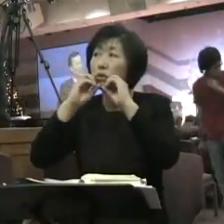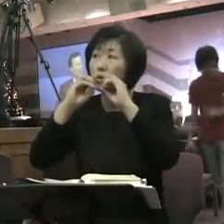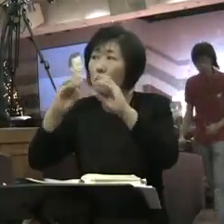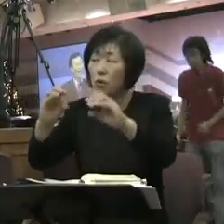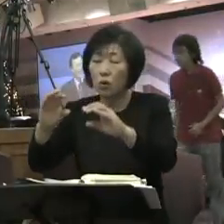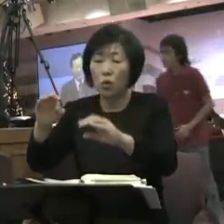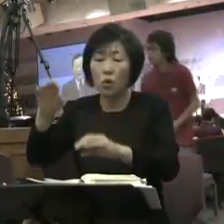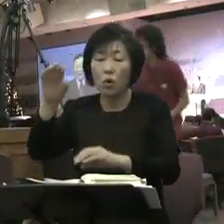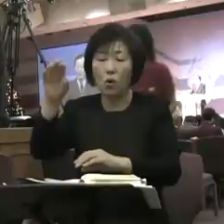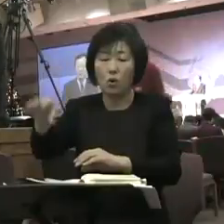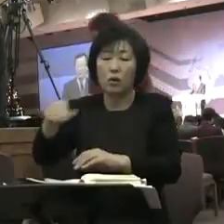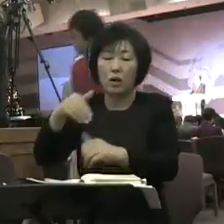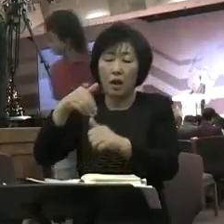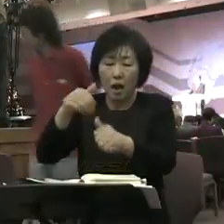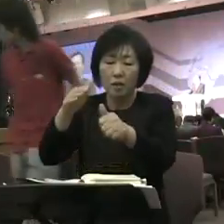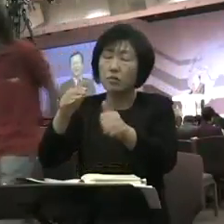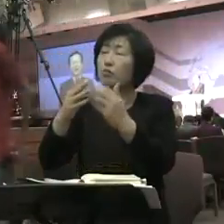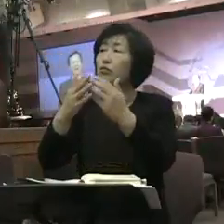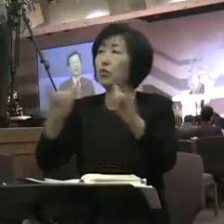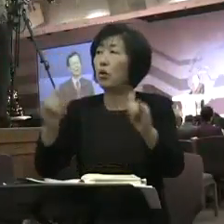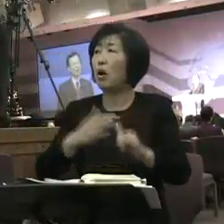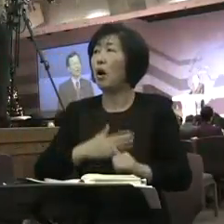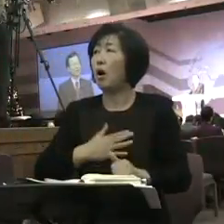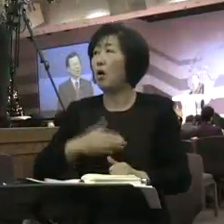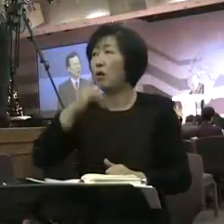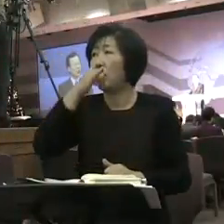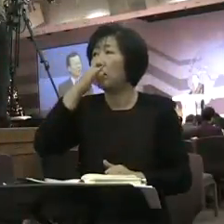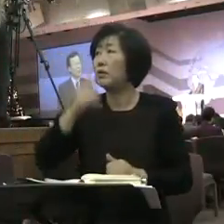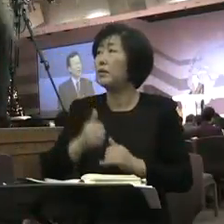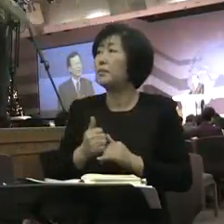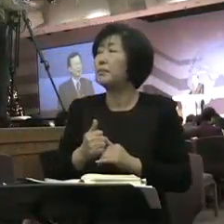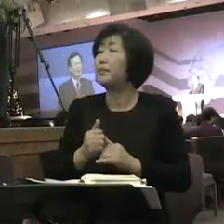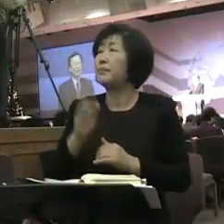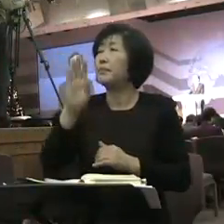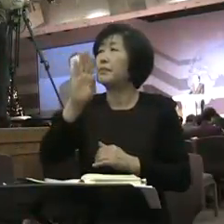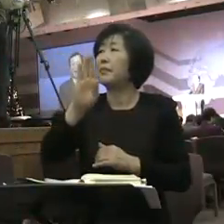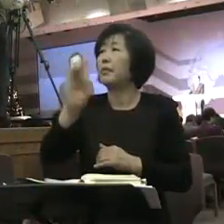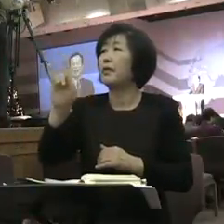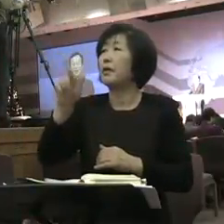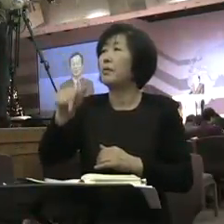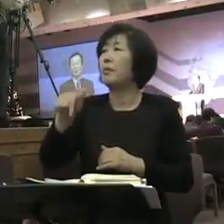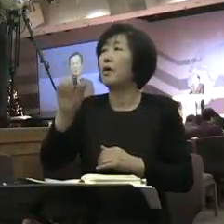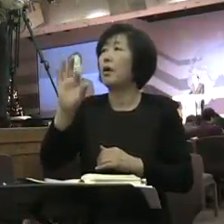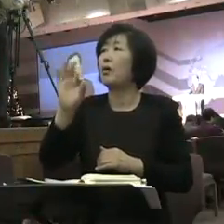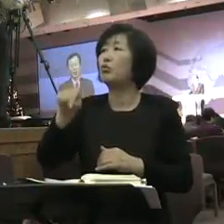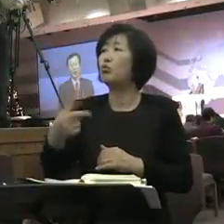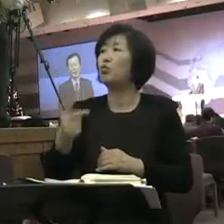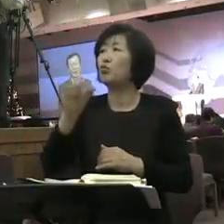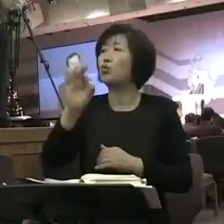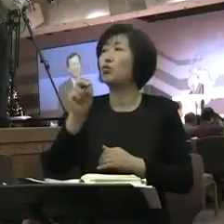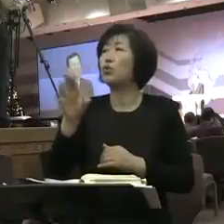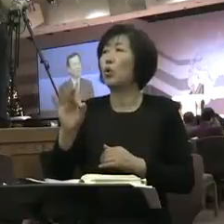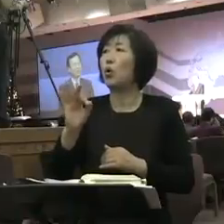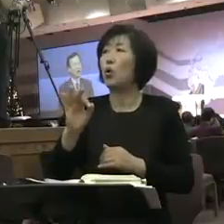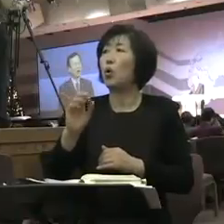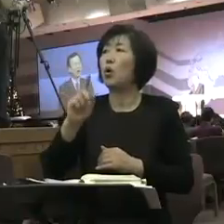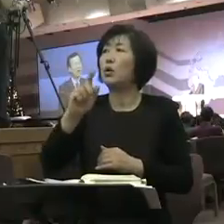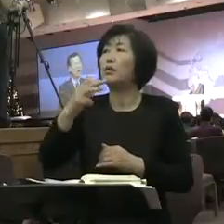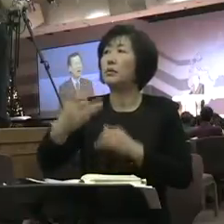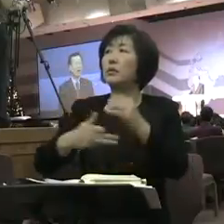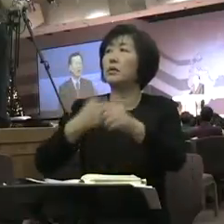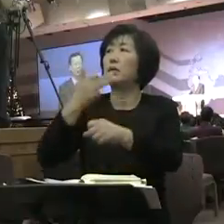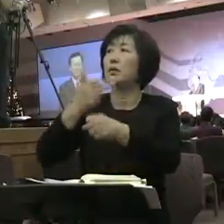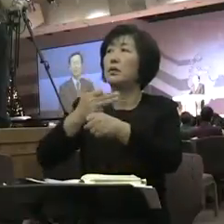나가신 분으로 제가 알고 있습니다. 우리 백운영 목사님은 지난 17년간